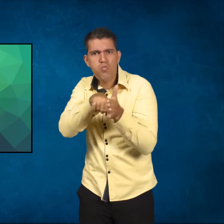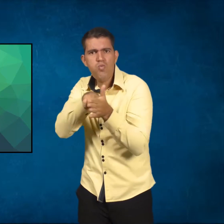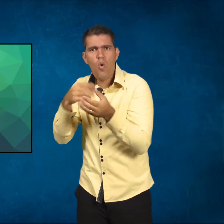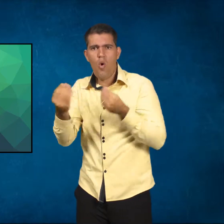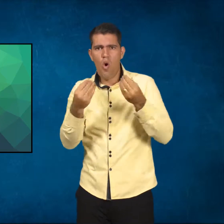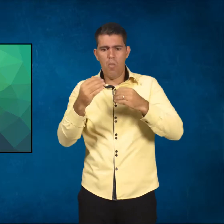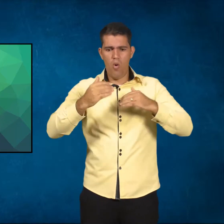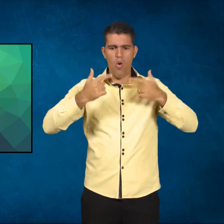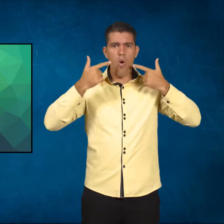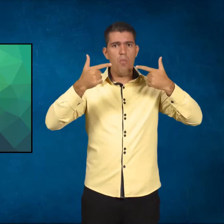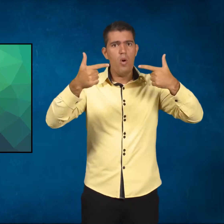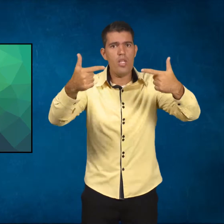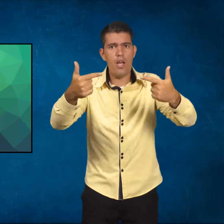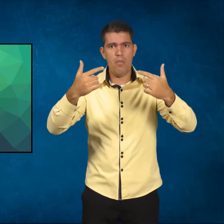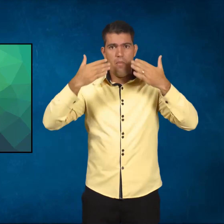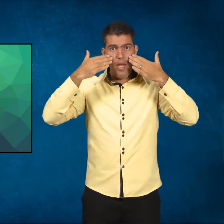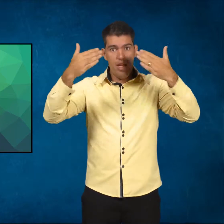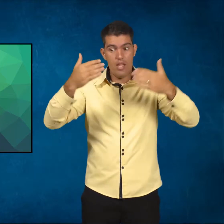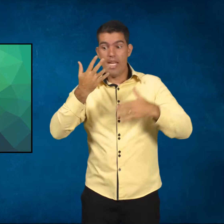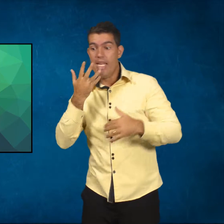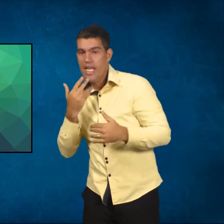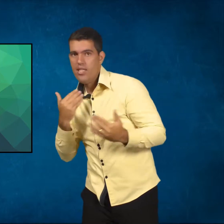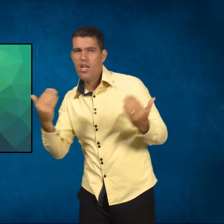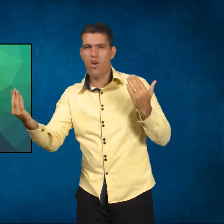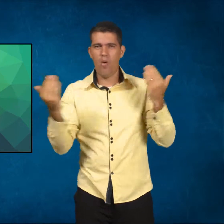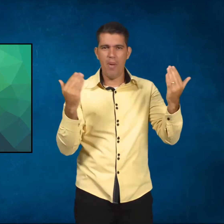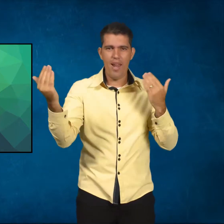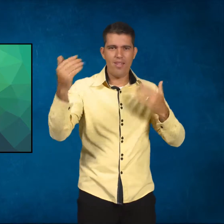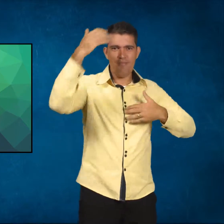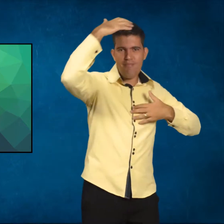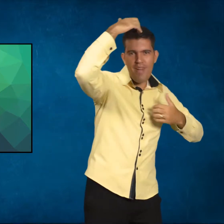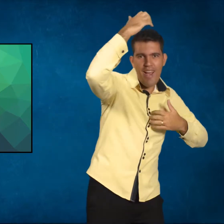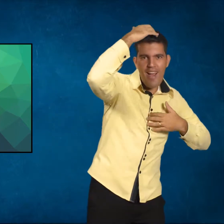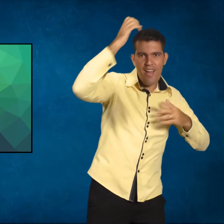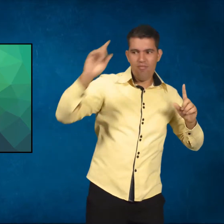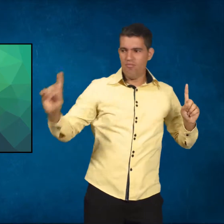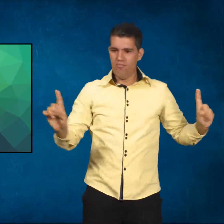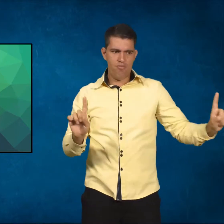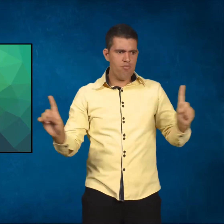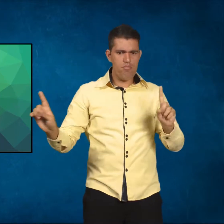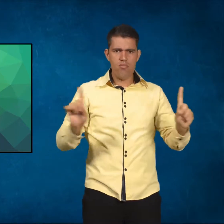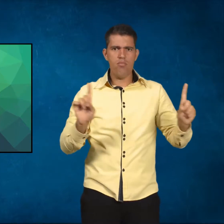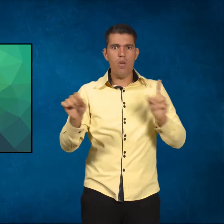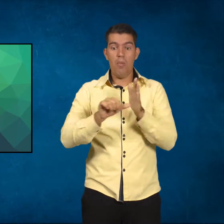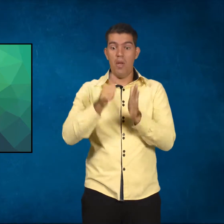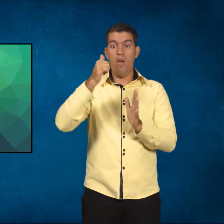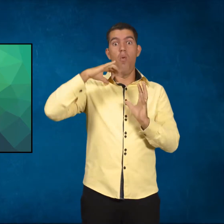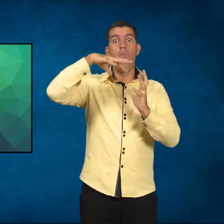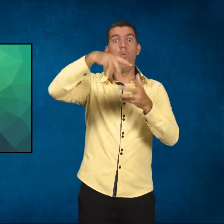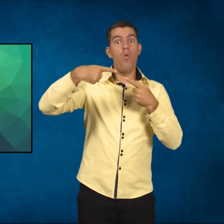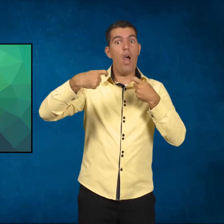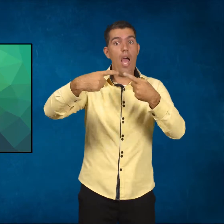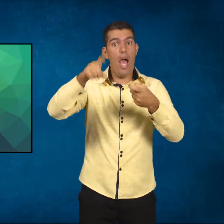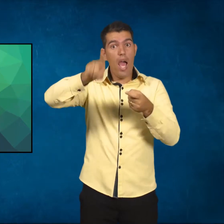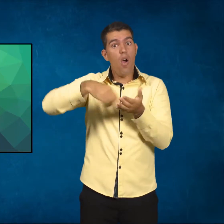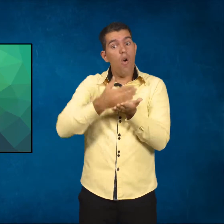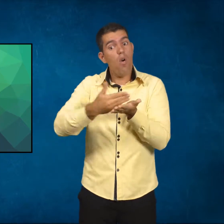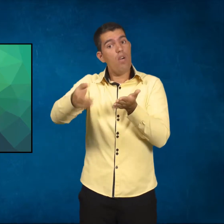com o comportamento de chimpanzés. Então, na época da Primeira Guerra Mundial, essas pesquisas iniciaram